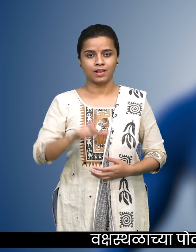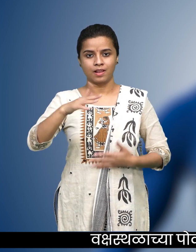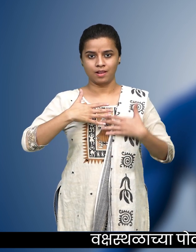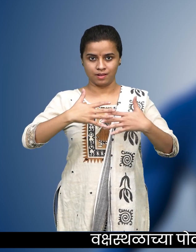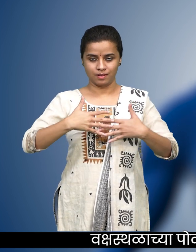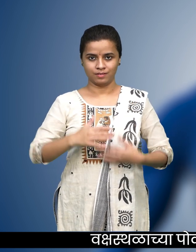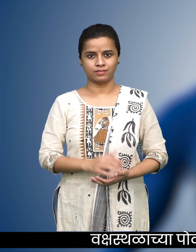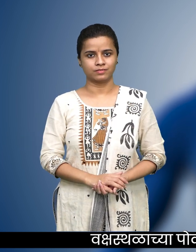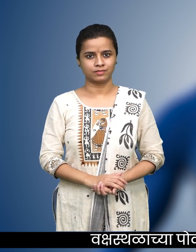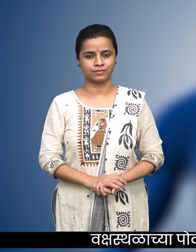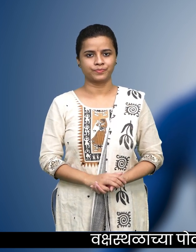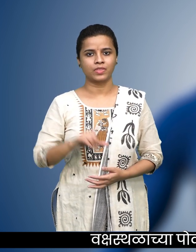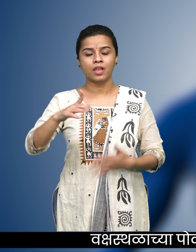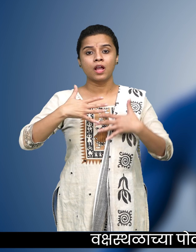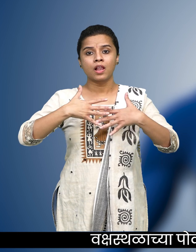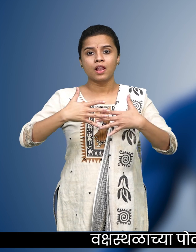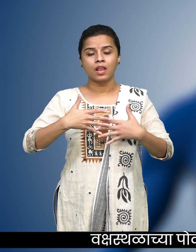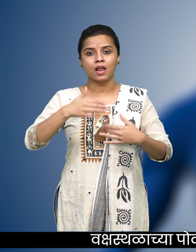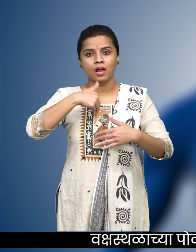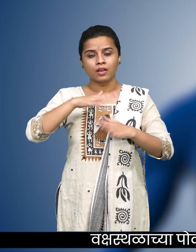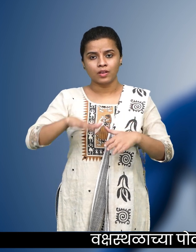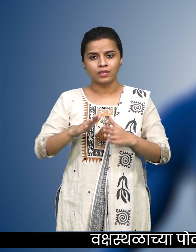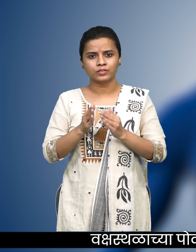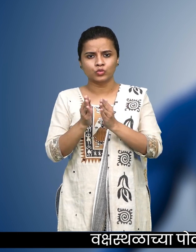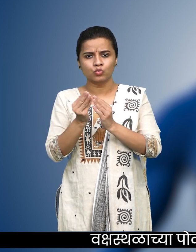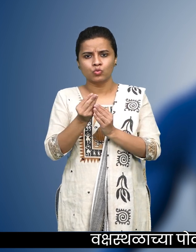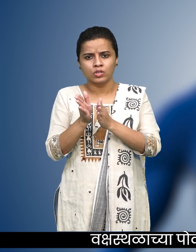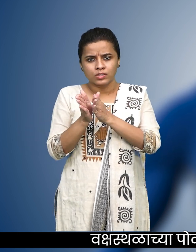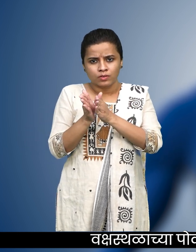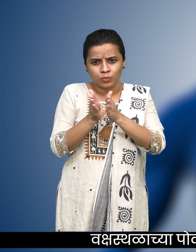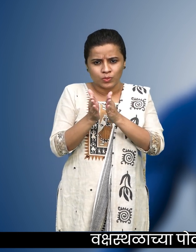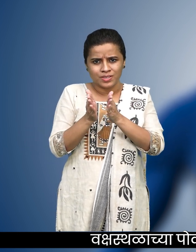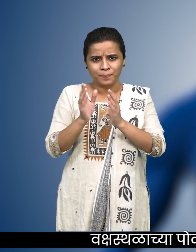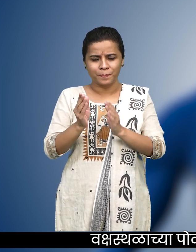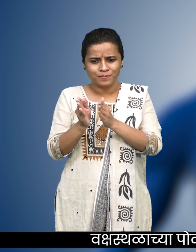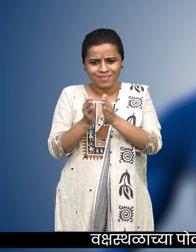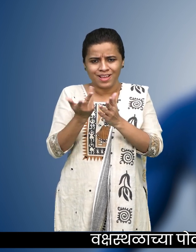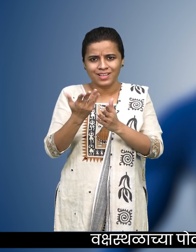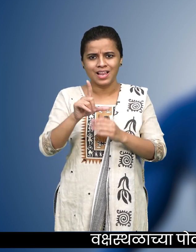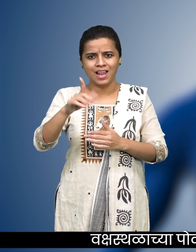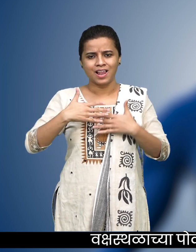फुफ्फुसे वक्षस्थळाच्या पोकळीत हृदयाच्या दोन्ही बाजूला फुफ्फुस असतात.